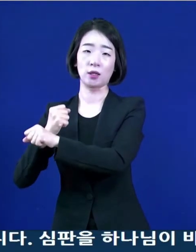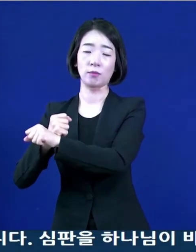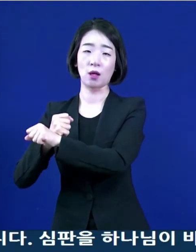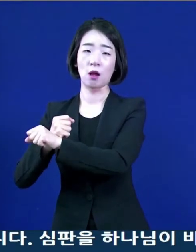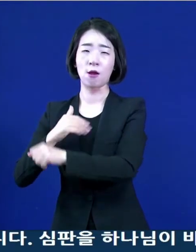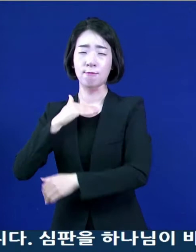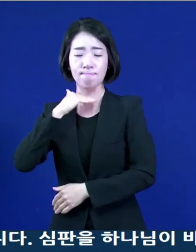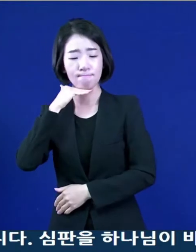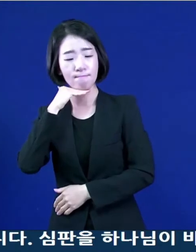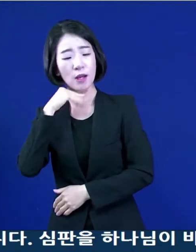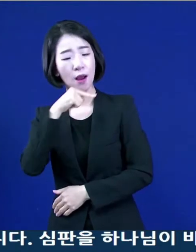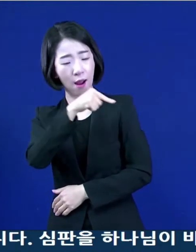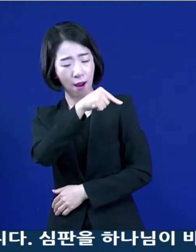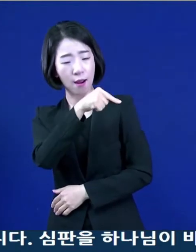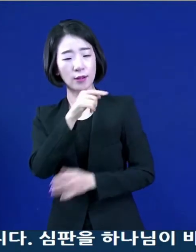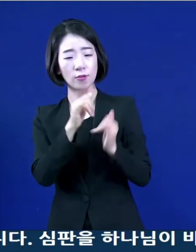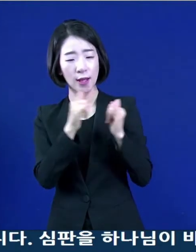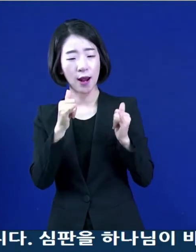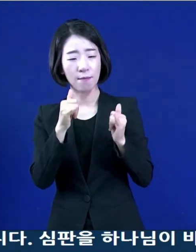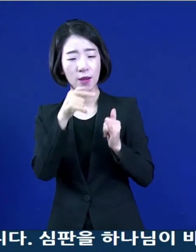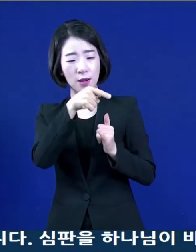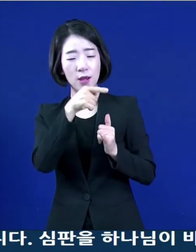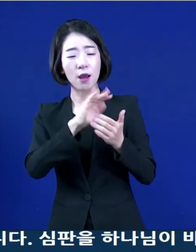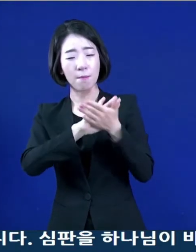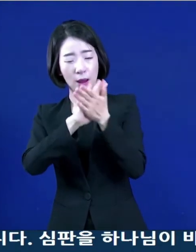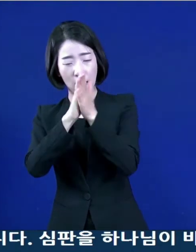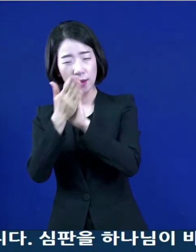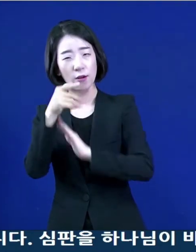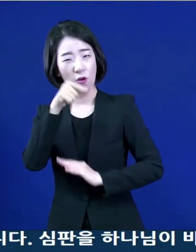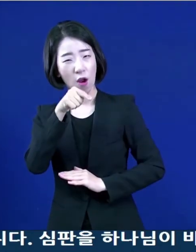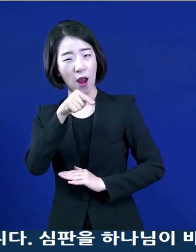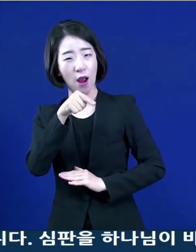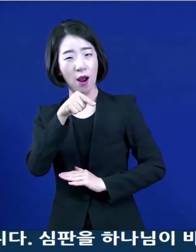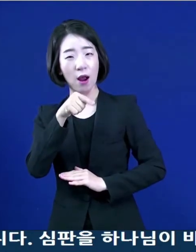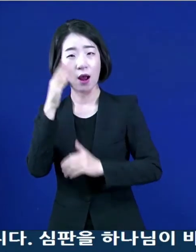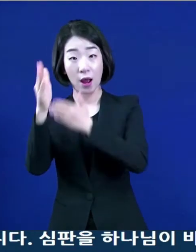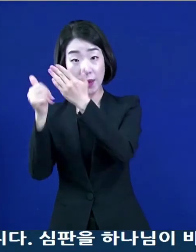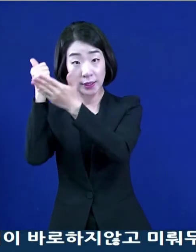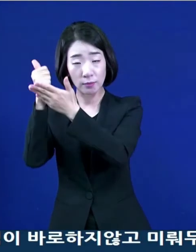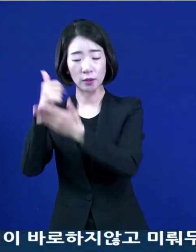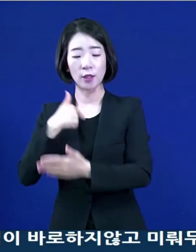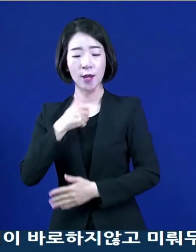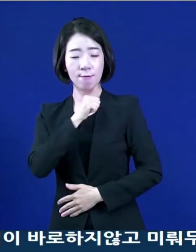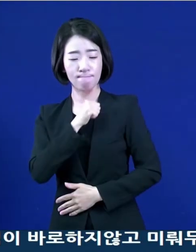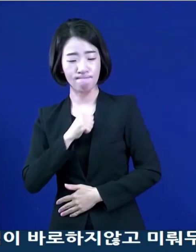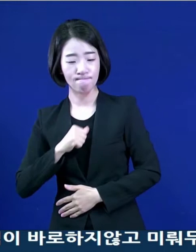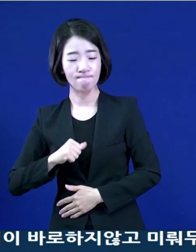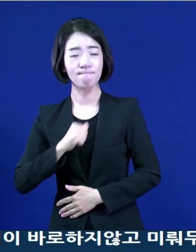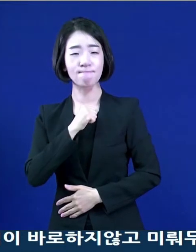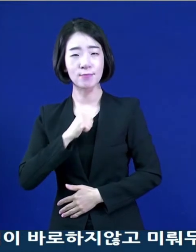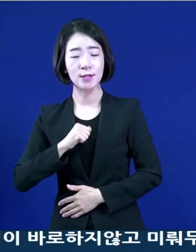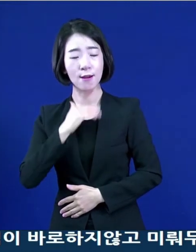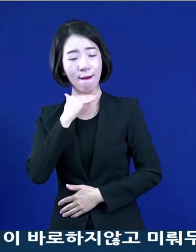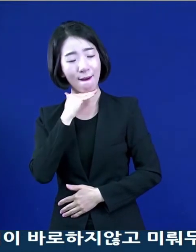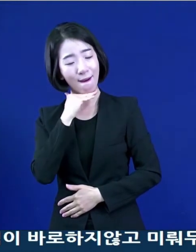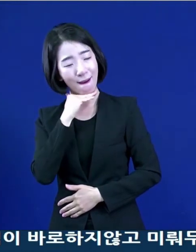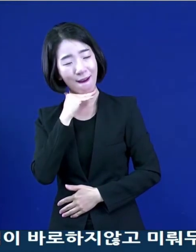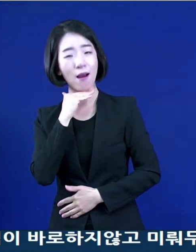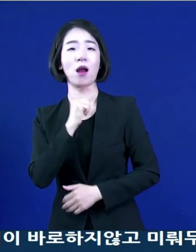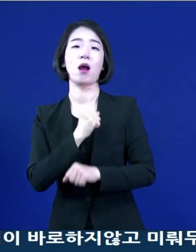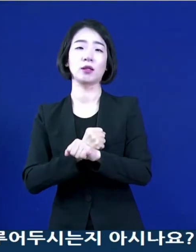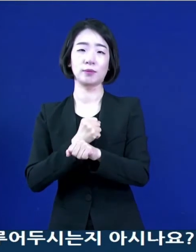기다리면 변할 것, 기다리면 바뀔 것, 기회를 주기 위해서. 그래서 미루어 두시는 거예요.